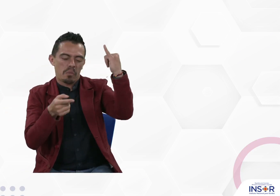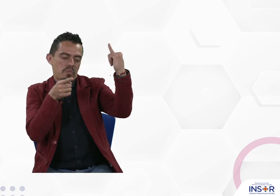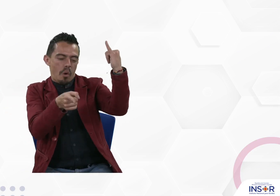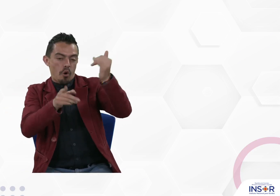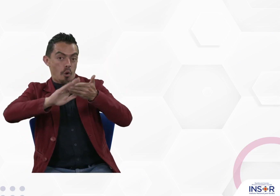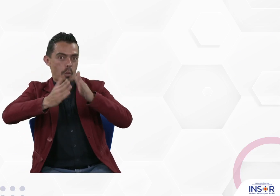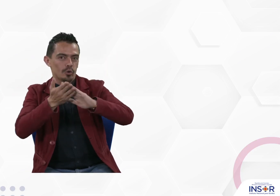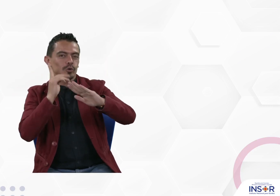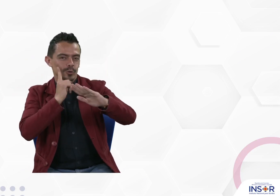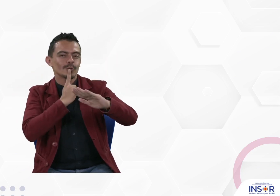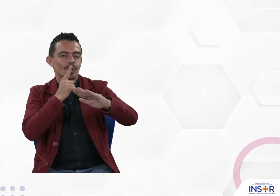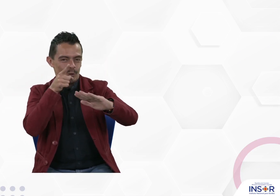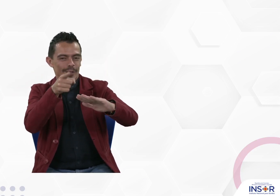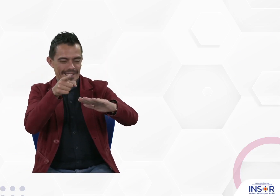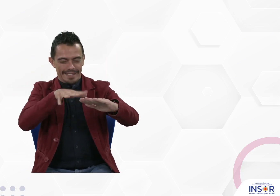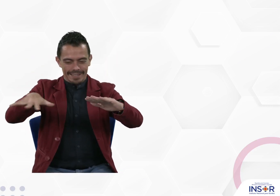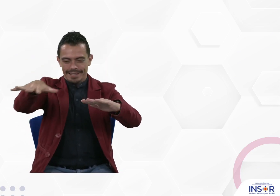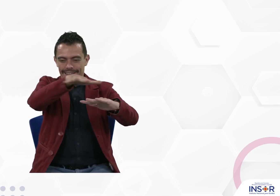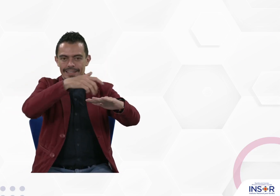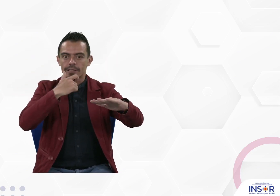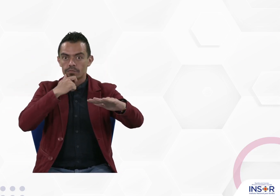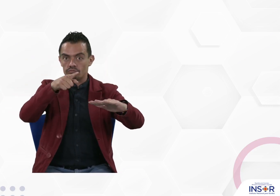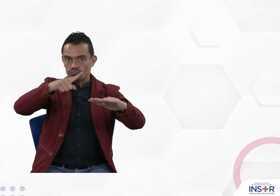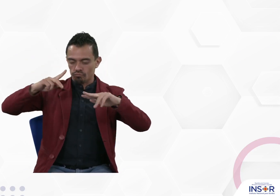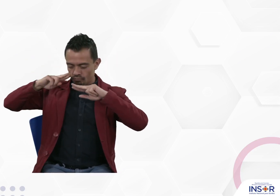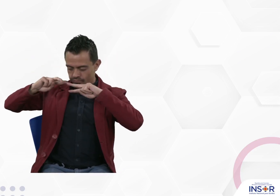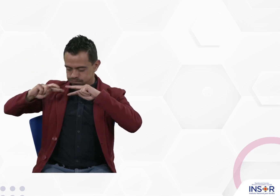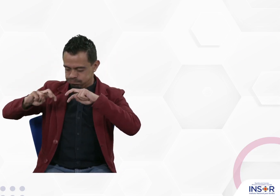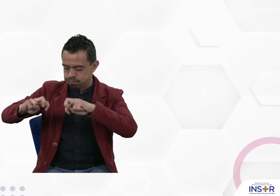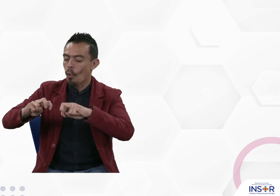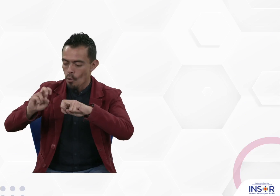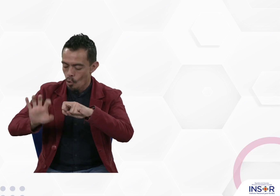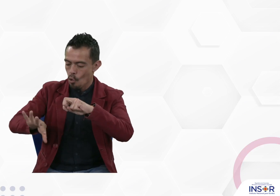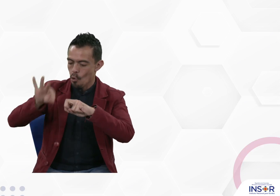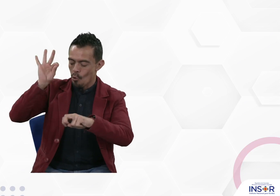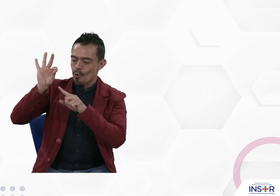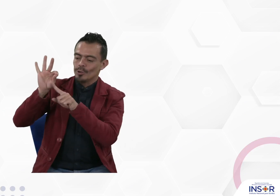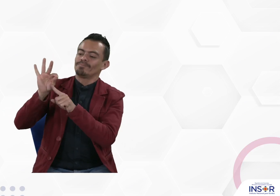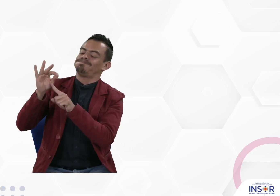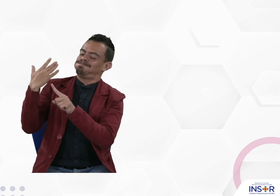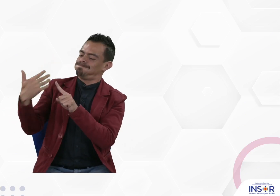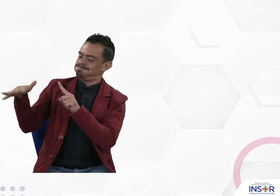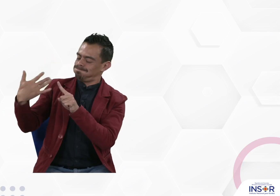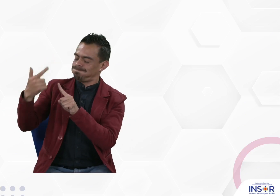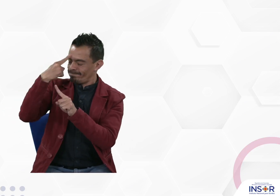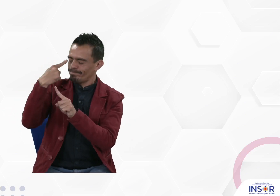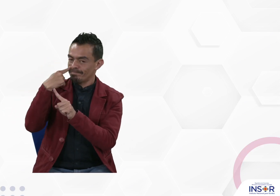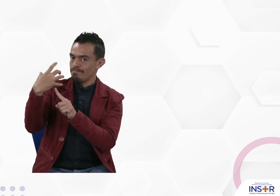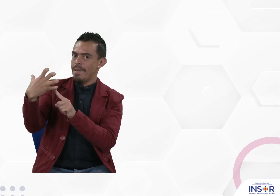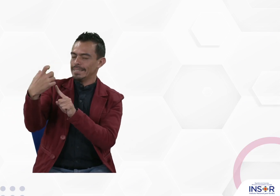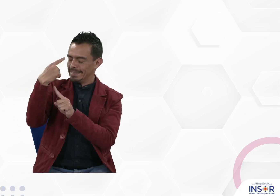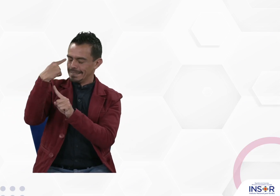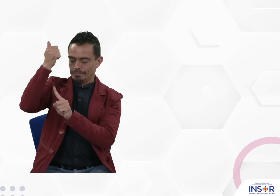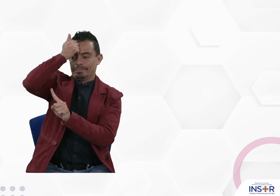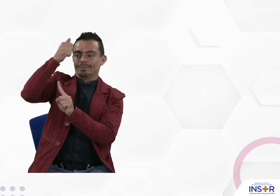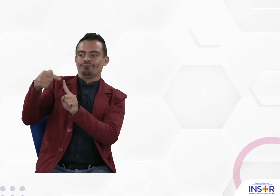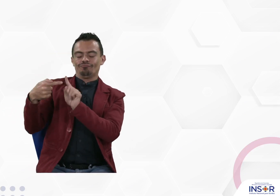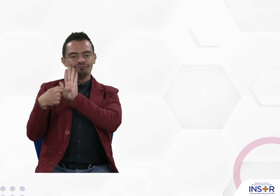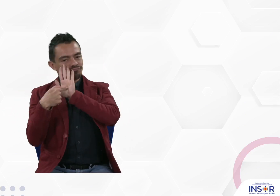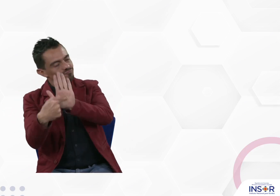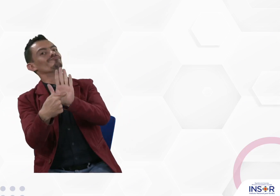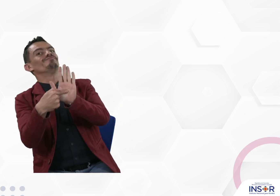Quisiera saber cómo para la comunidad en general o para la comunidad sorda, ustedes, pues, a partir de